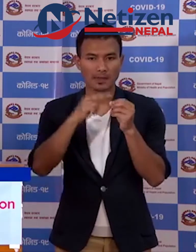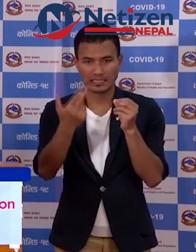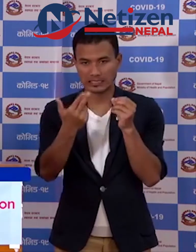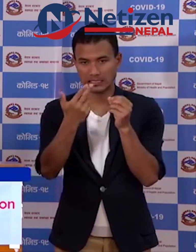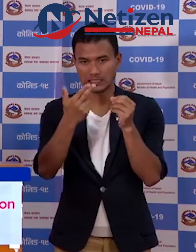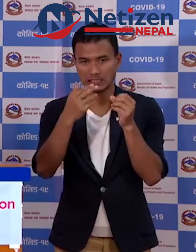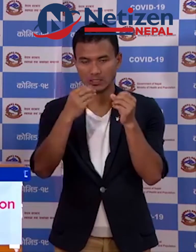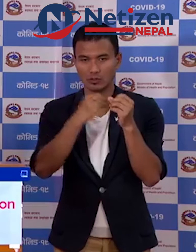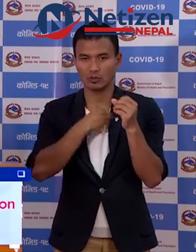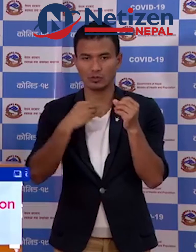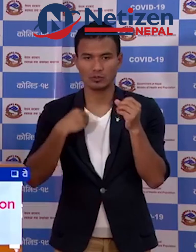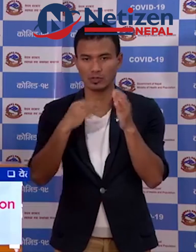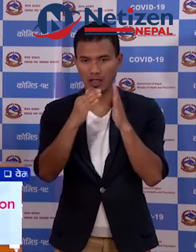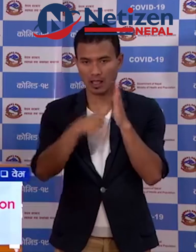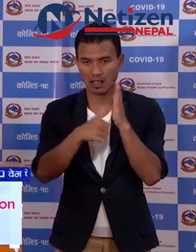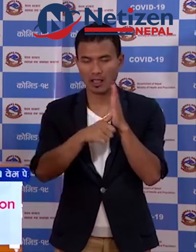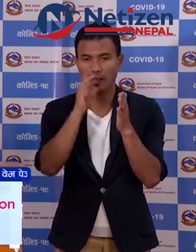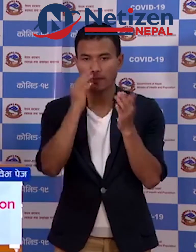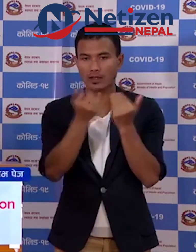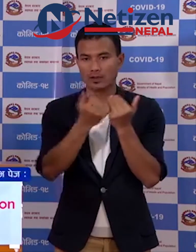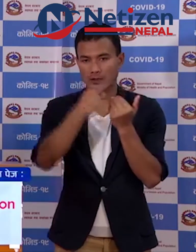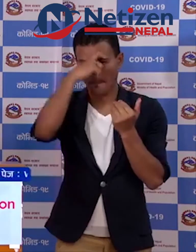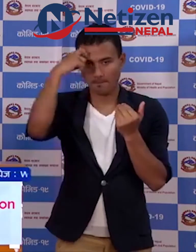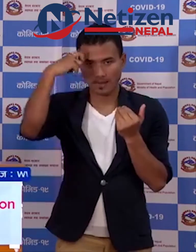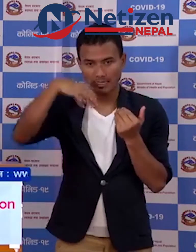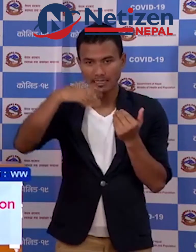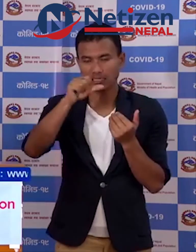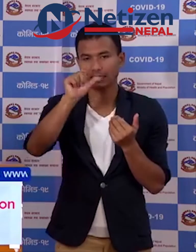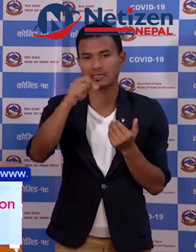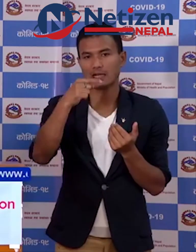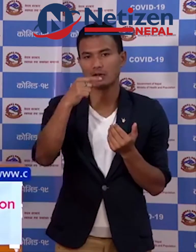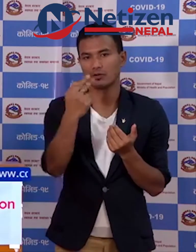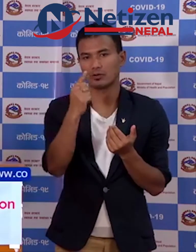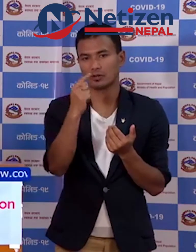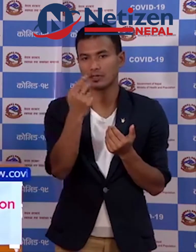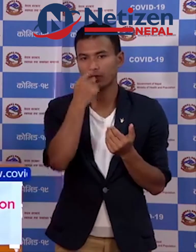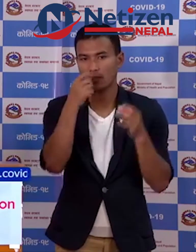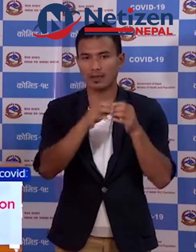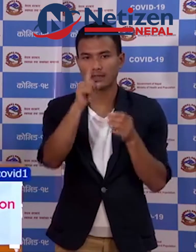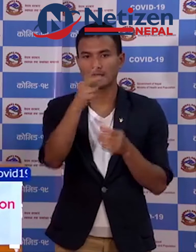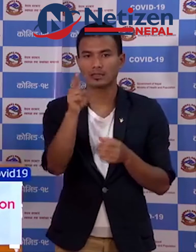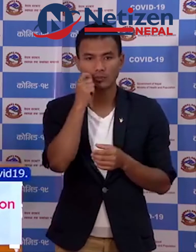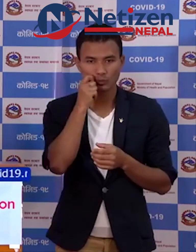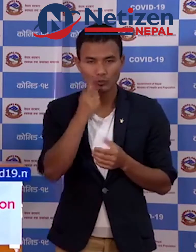अस्पताल प्रयोगशालामा बाँके जानकी गाउँपालिकाको 1 जना पुरुष,